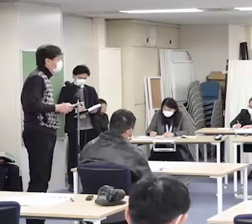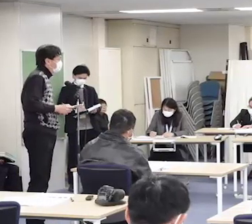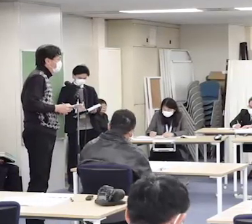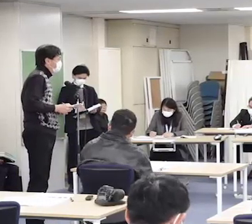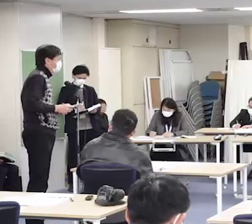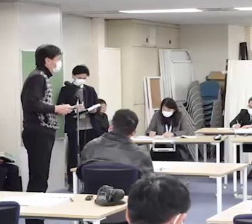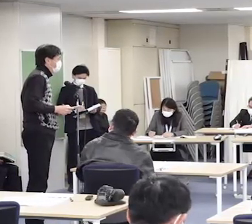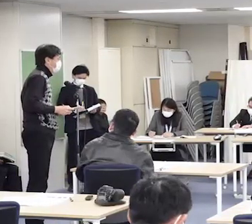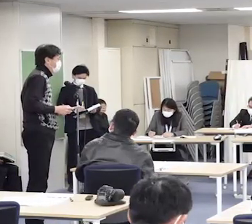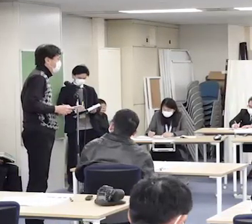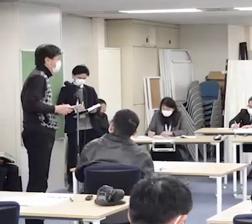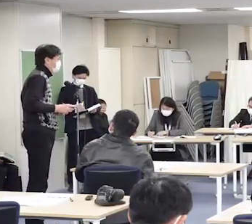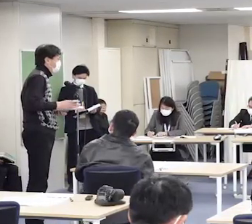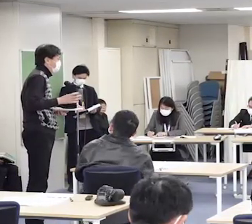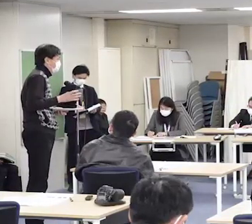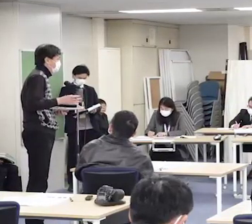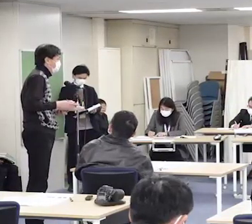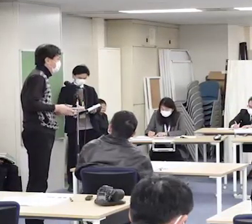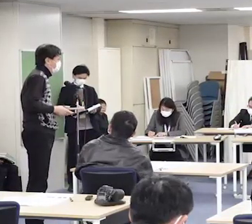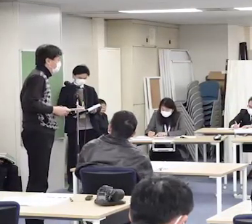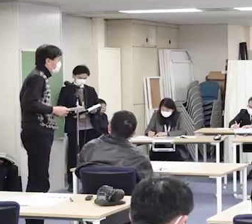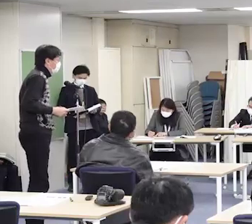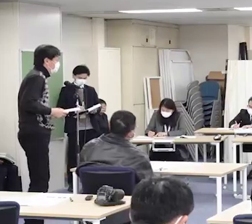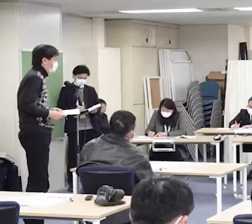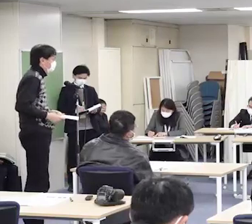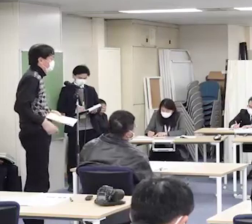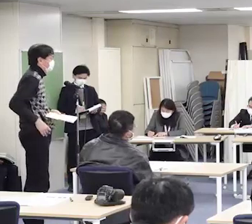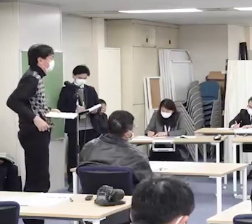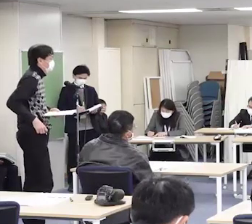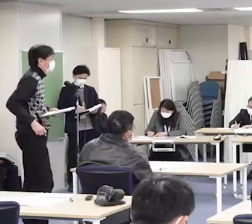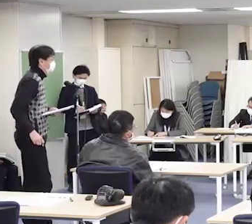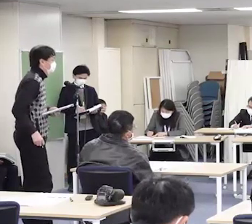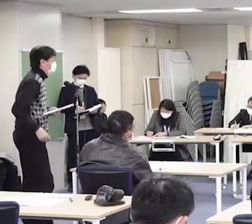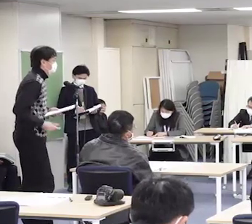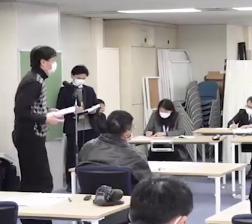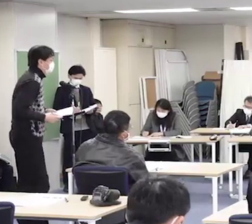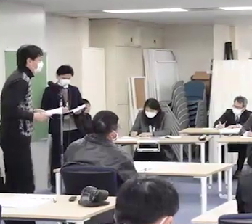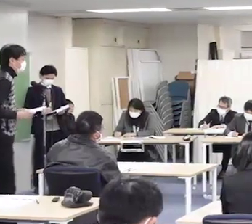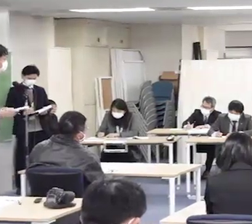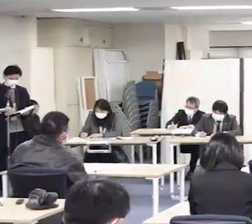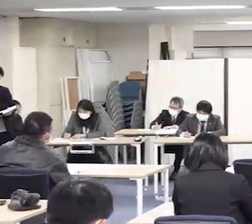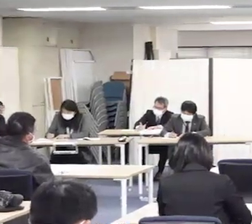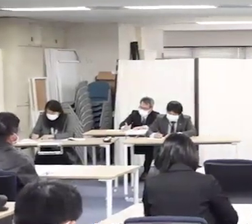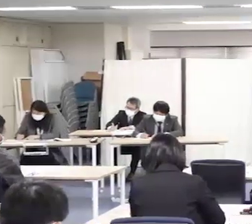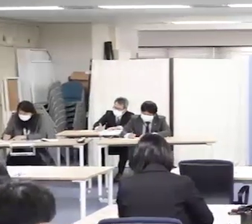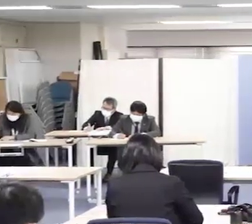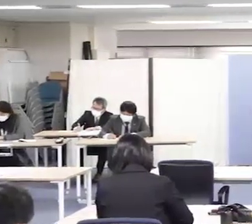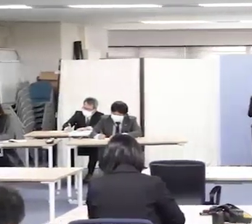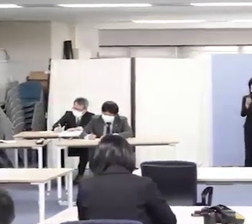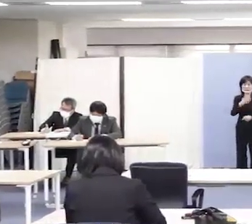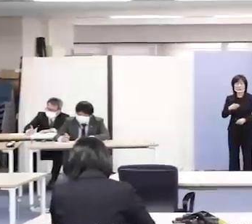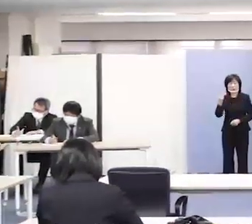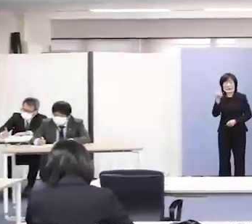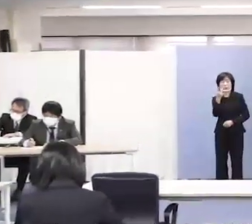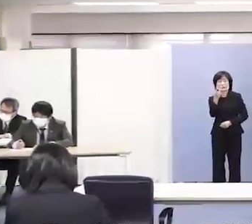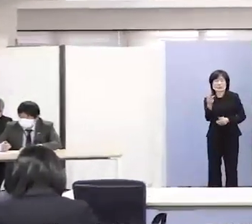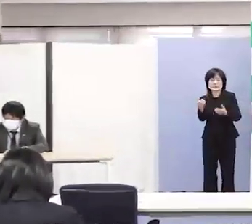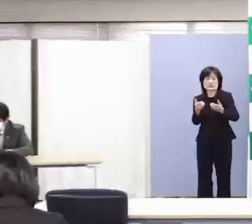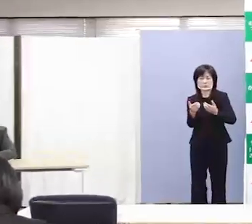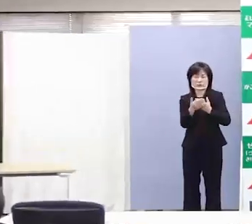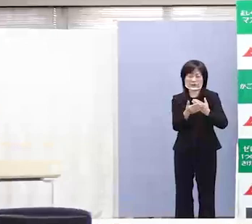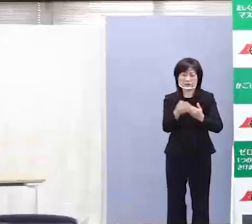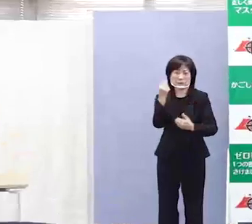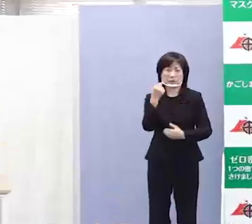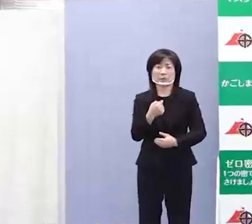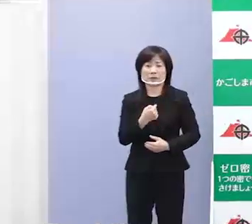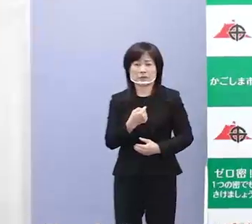ッカーで具体的にどのようなイメージをすればいいのか。 これはもう体感の、やはり 数字と体感2つ必要だというふうに思っ